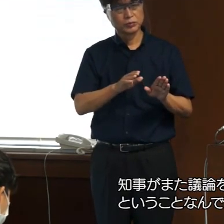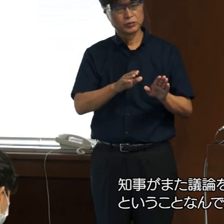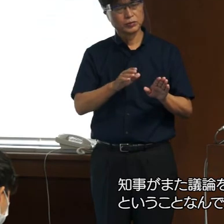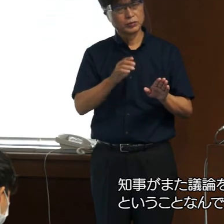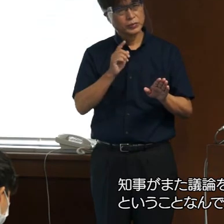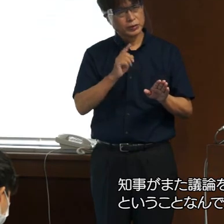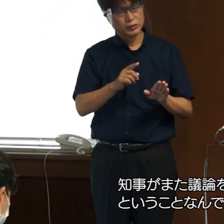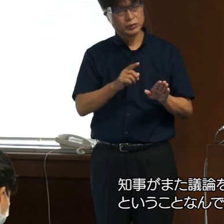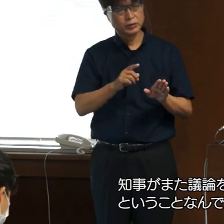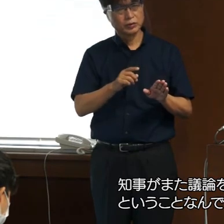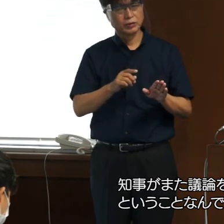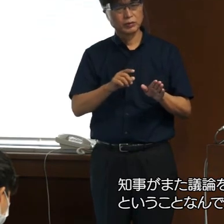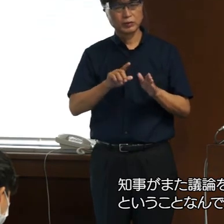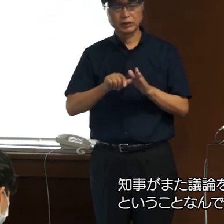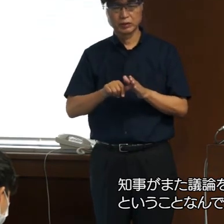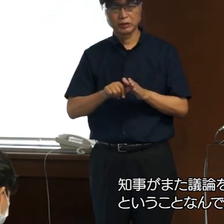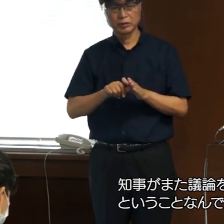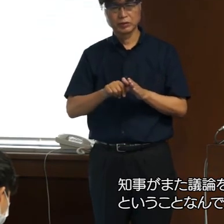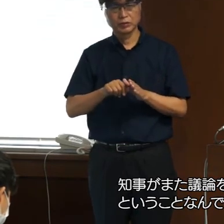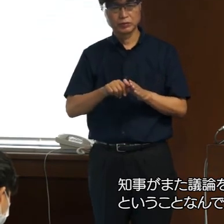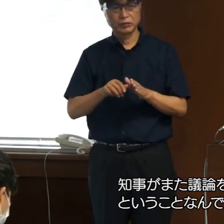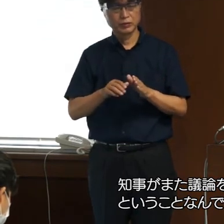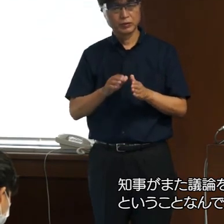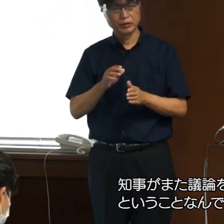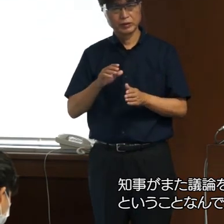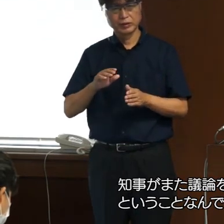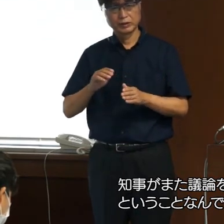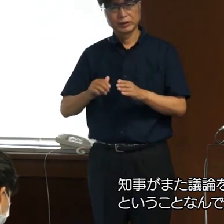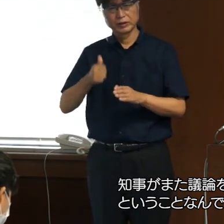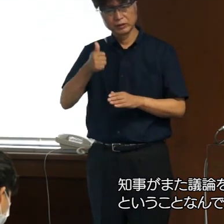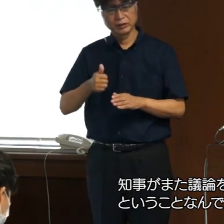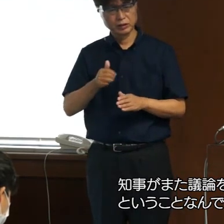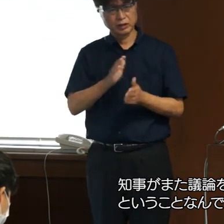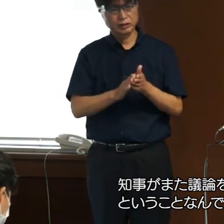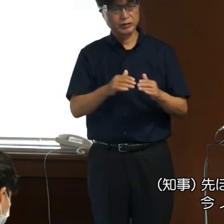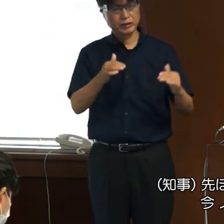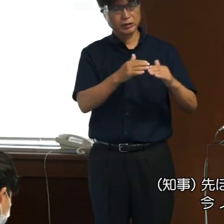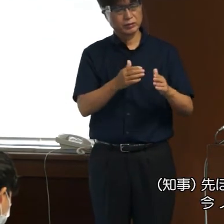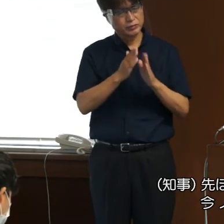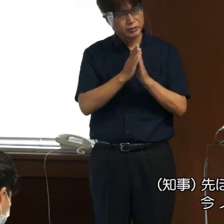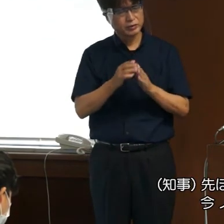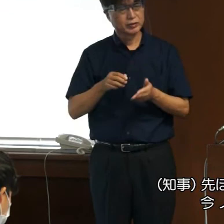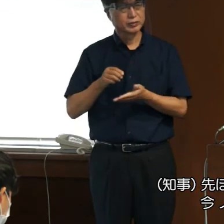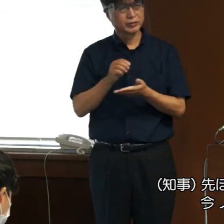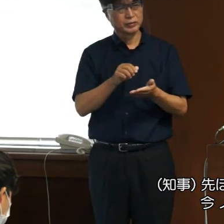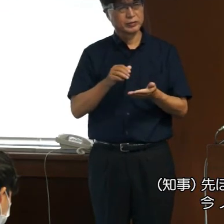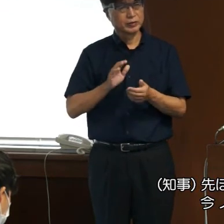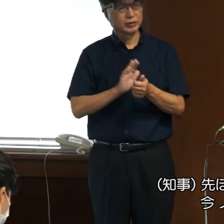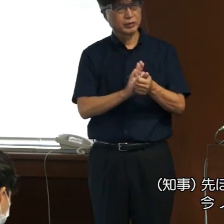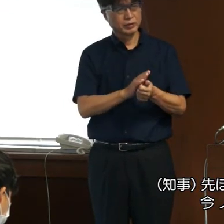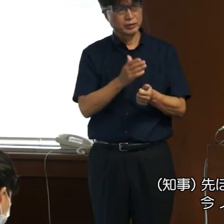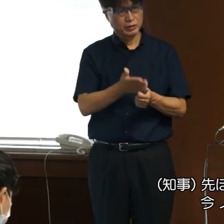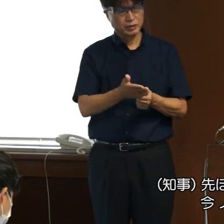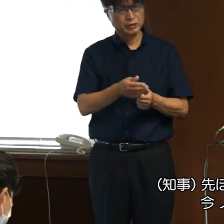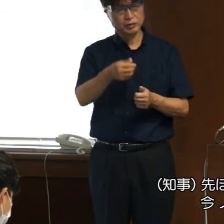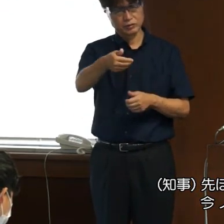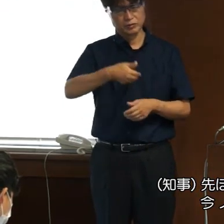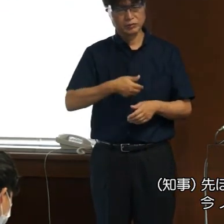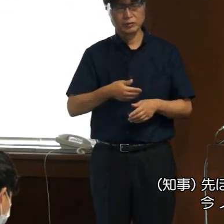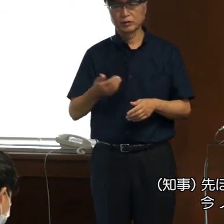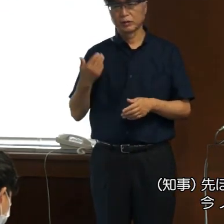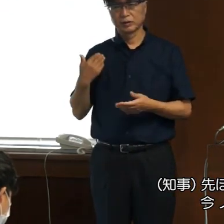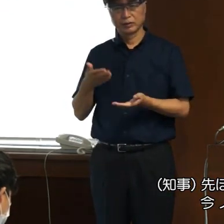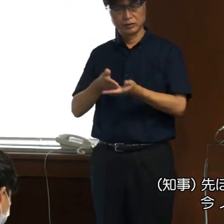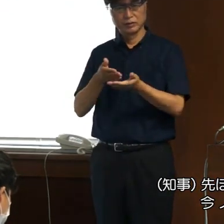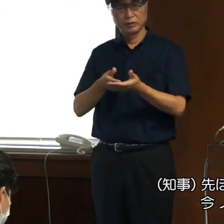た議論を促すような行動をされるということなんでしょうか。 先ほどお話ししたように